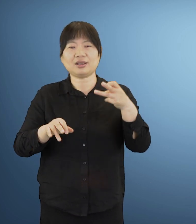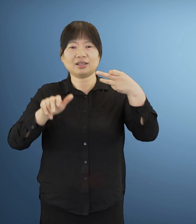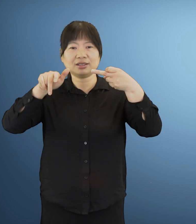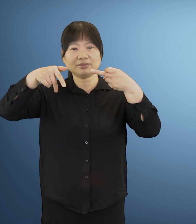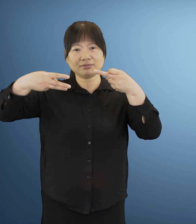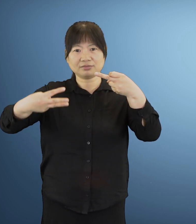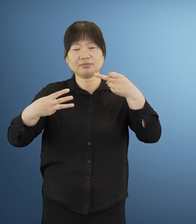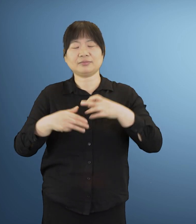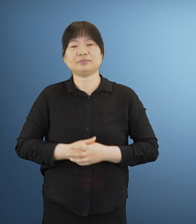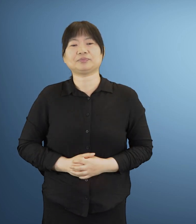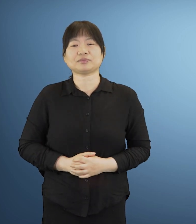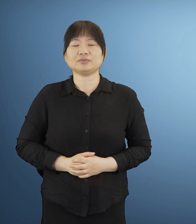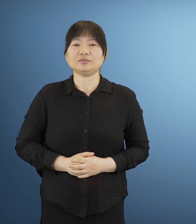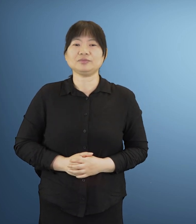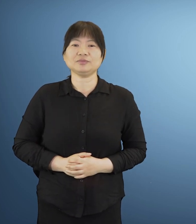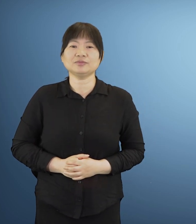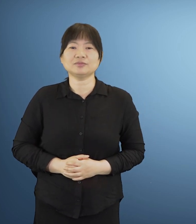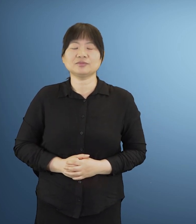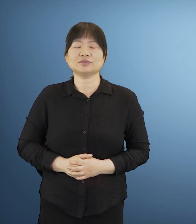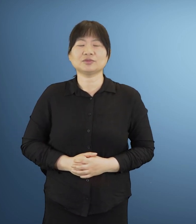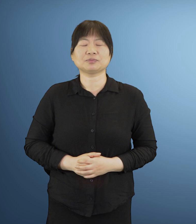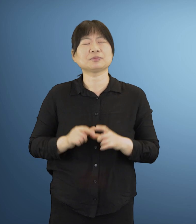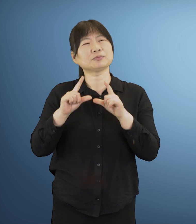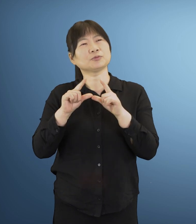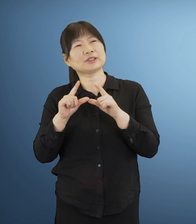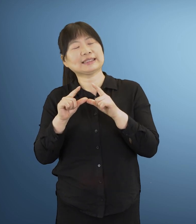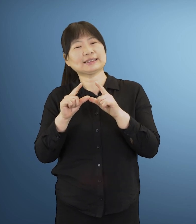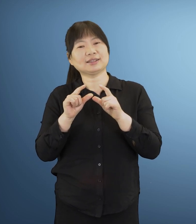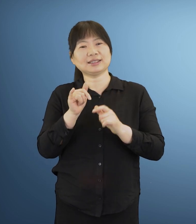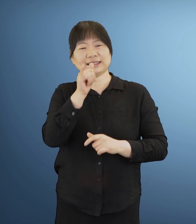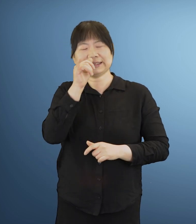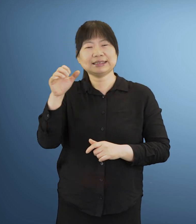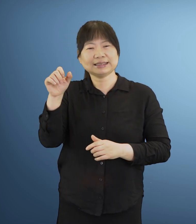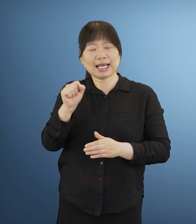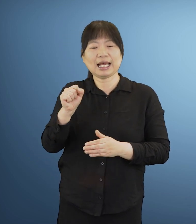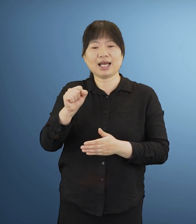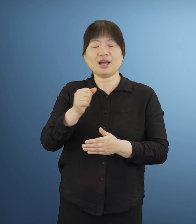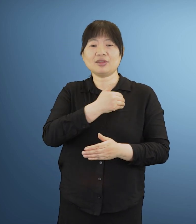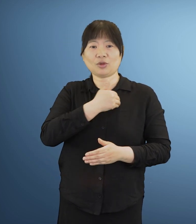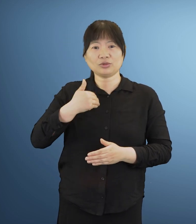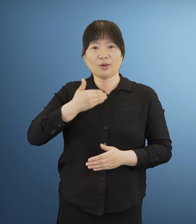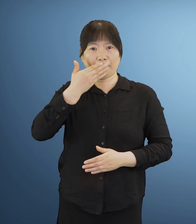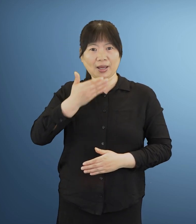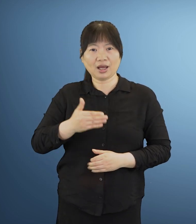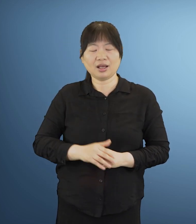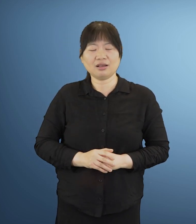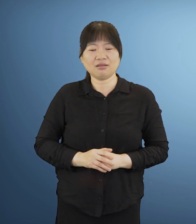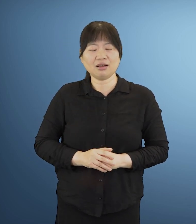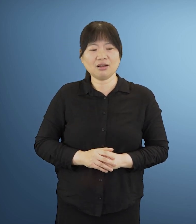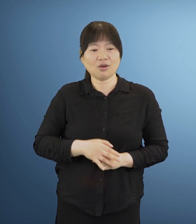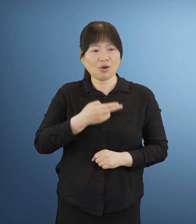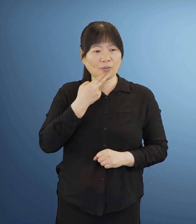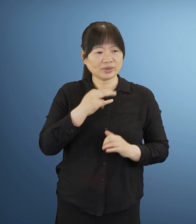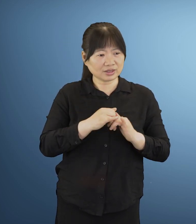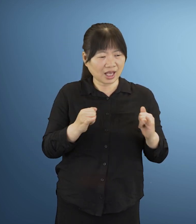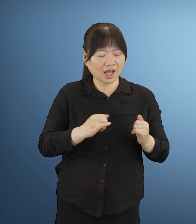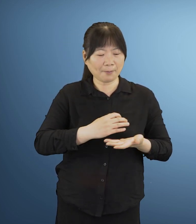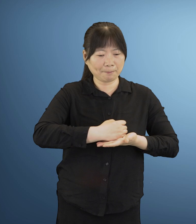2절 무릇 있는 자는 받아 넉넉하게 되되 없는 자는 그 있는 것도